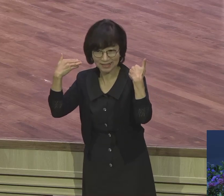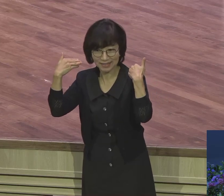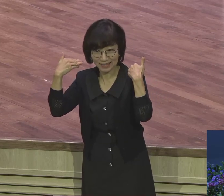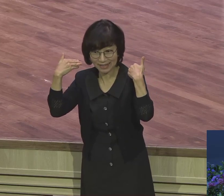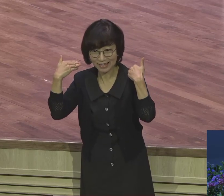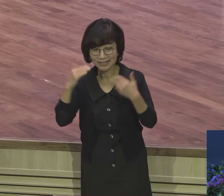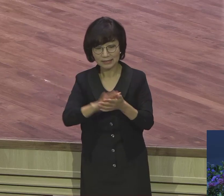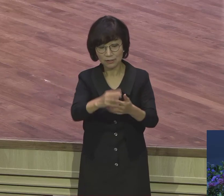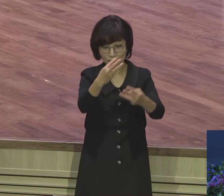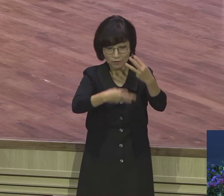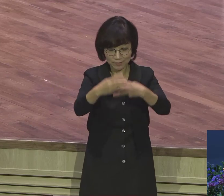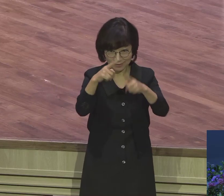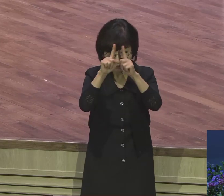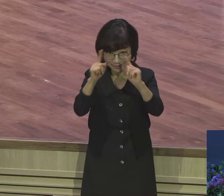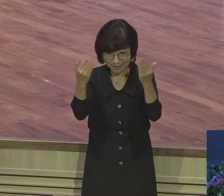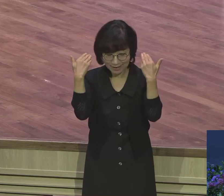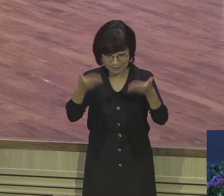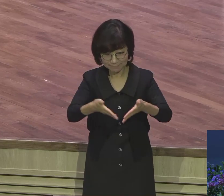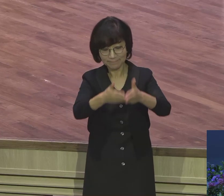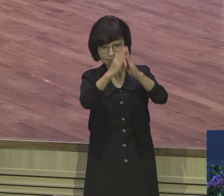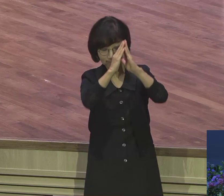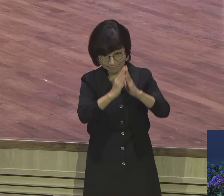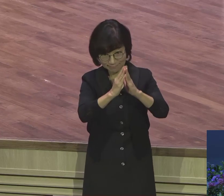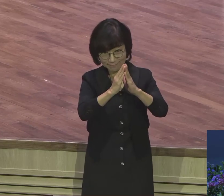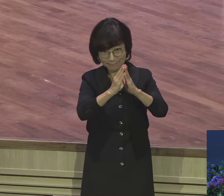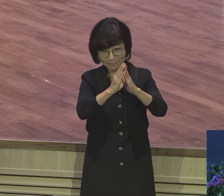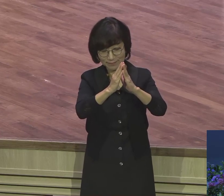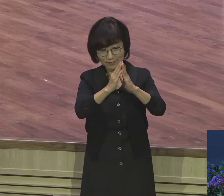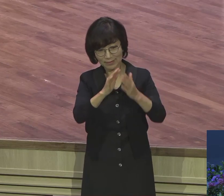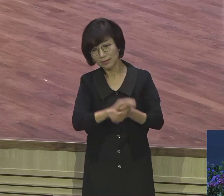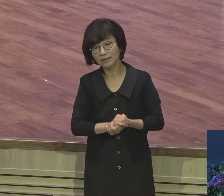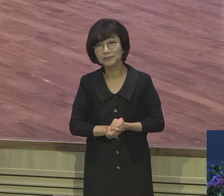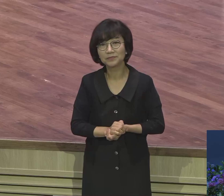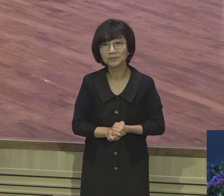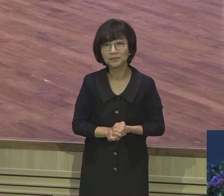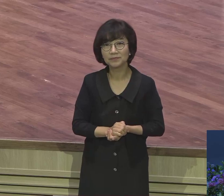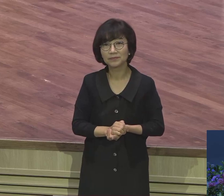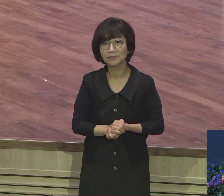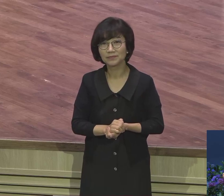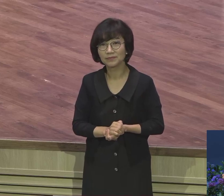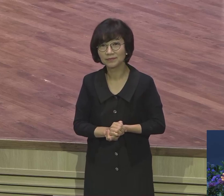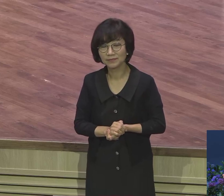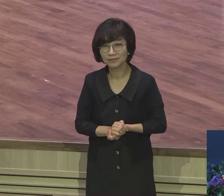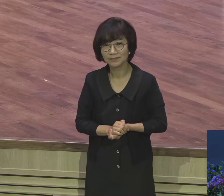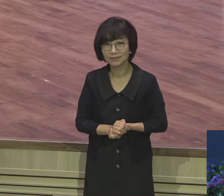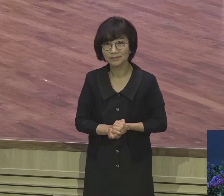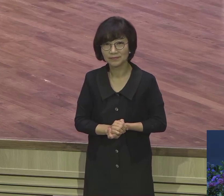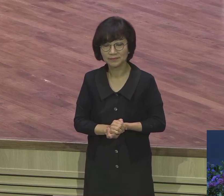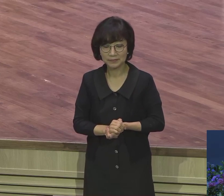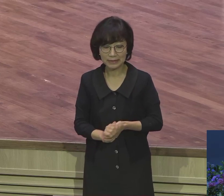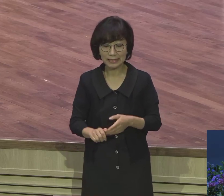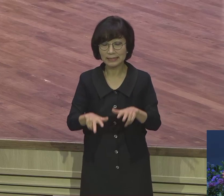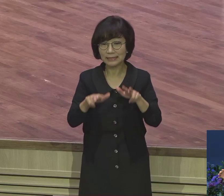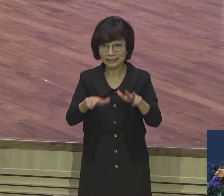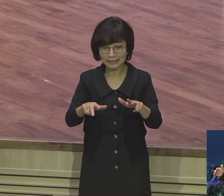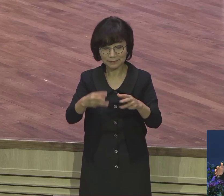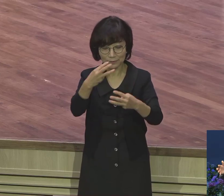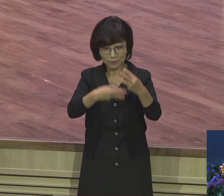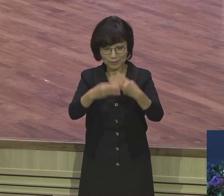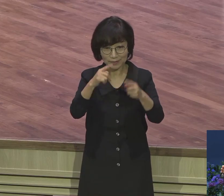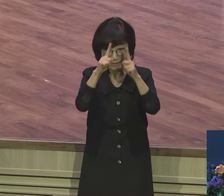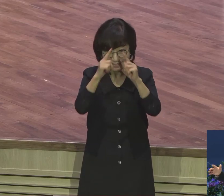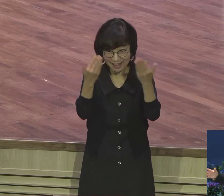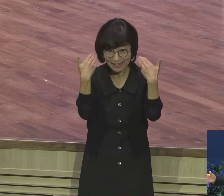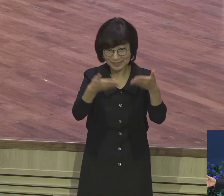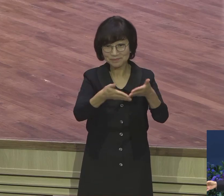새로운 바람이 불고 있습니다. 새로운 캠퍼스를 준비하고 있고 지금 캠퍼스 있지만 거기서 지금 너무